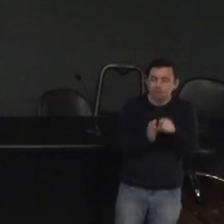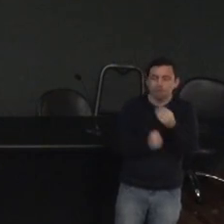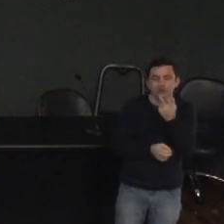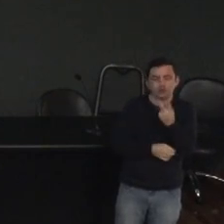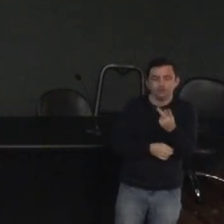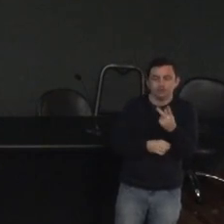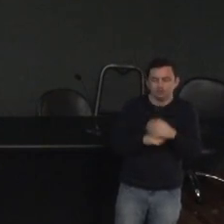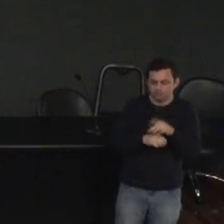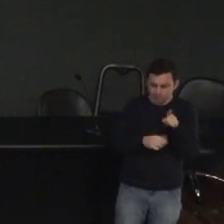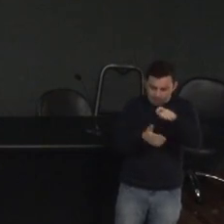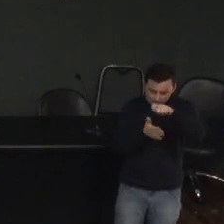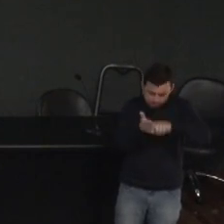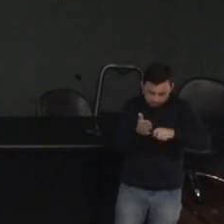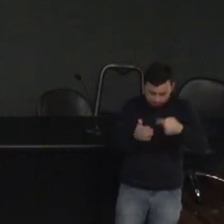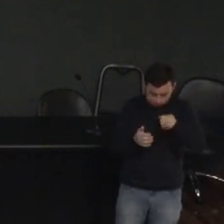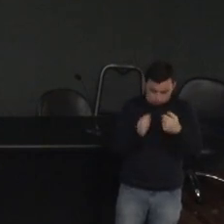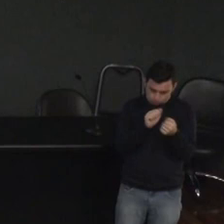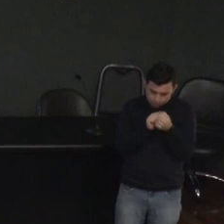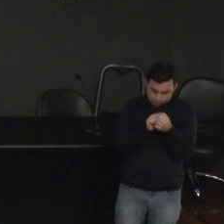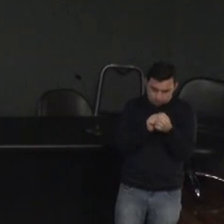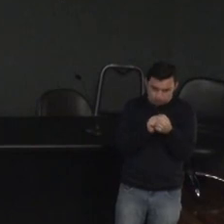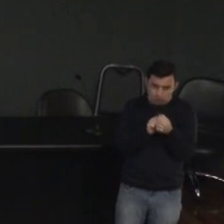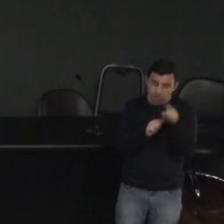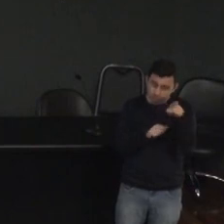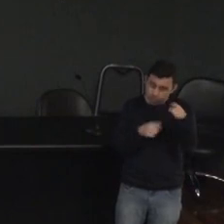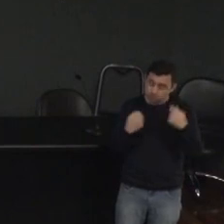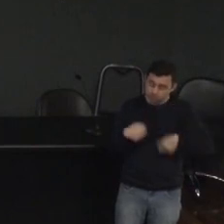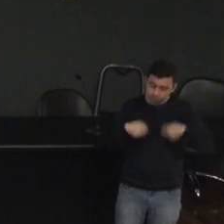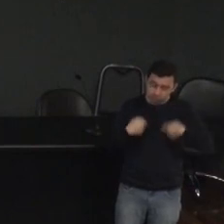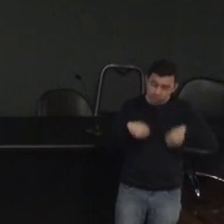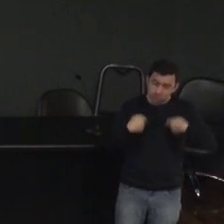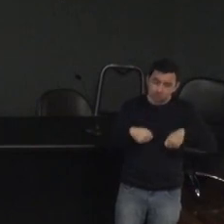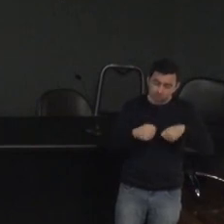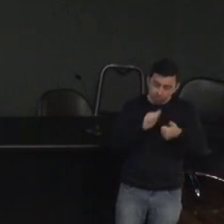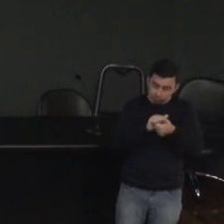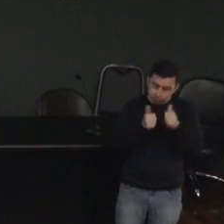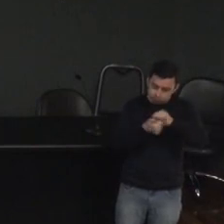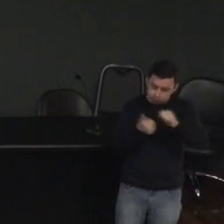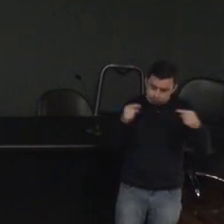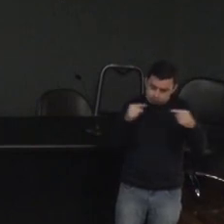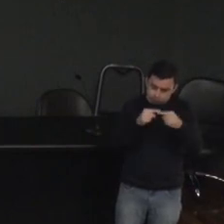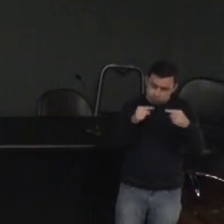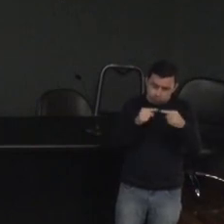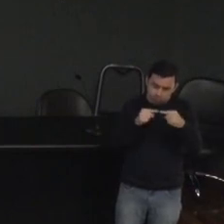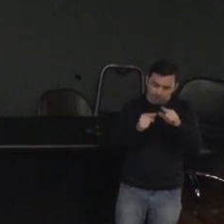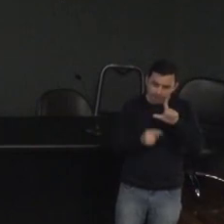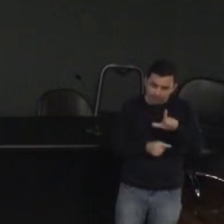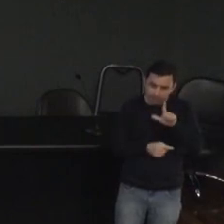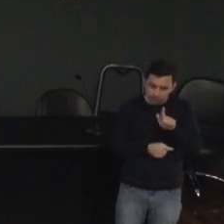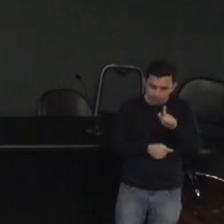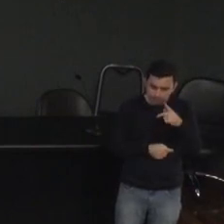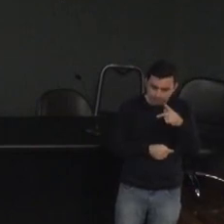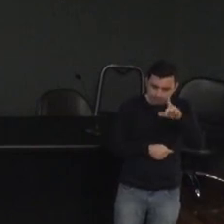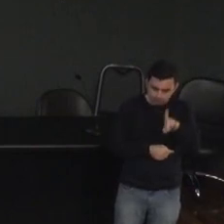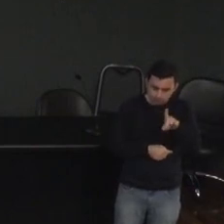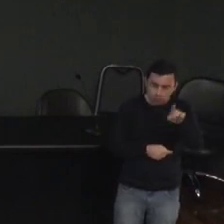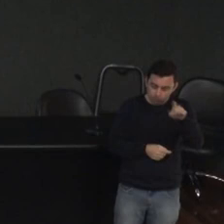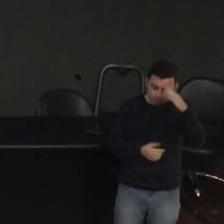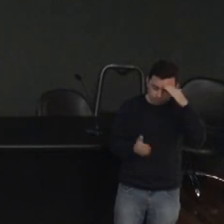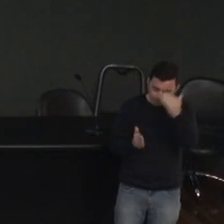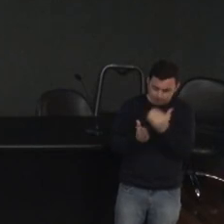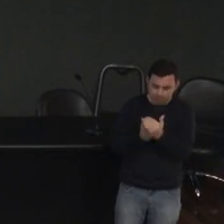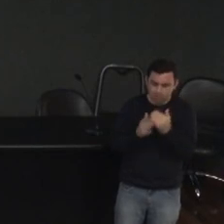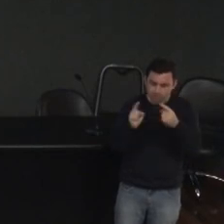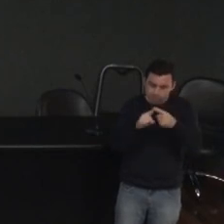você vai assinar um contrato comigo ok Você tem que ter adequação a lei geral de proteção de dados Então você precisa cumprir esses